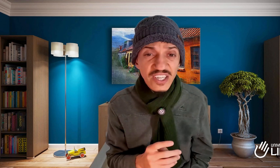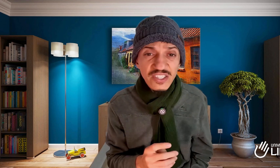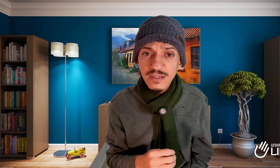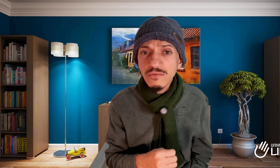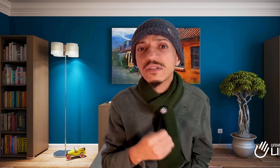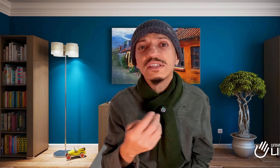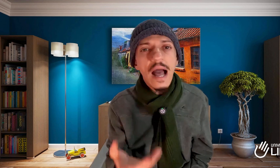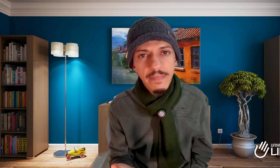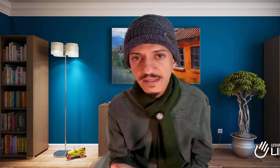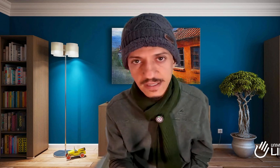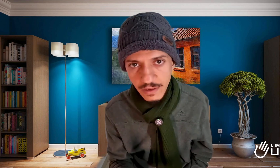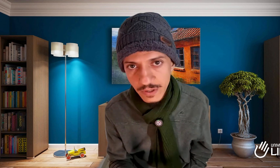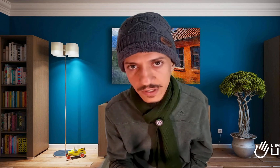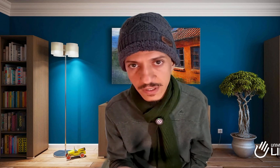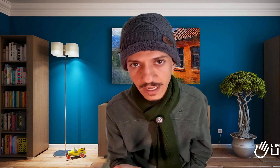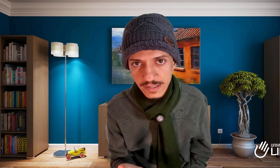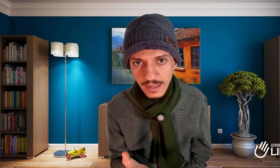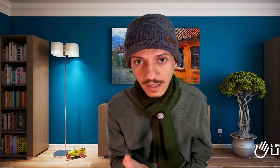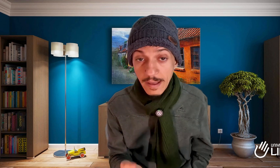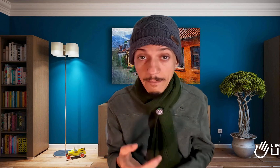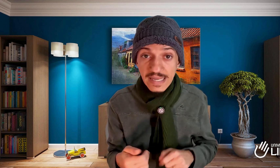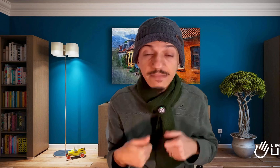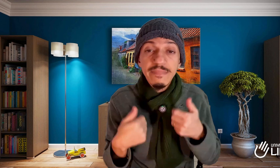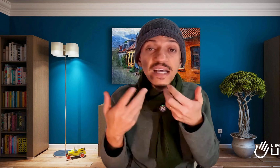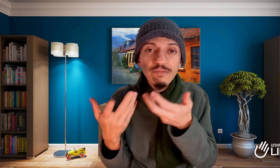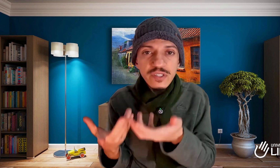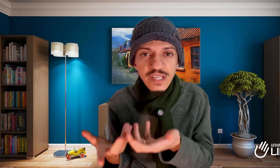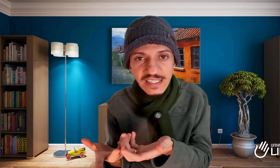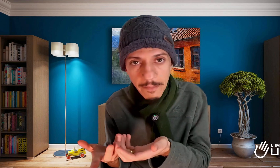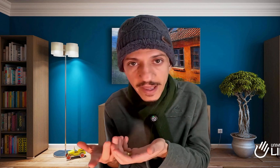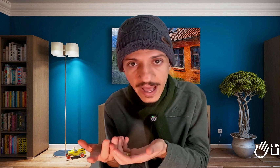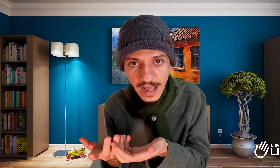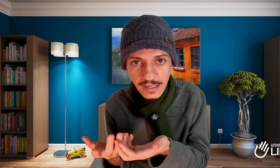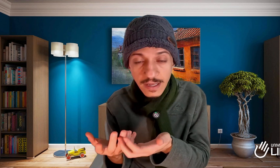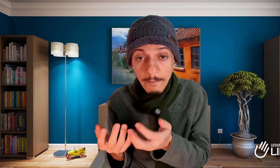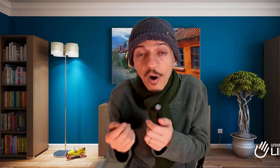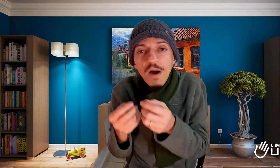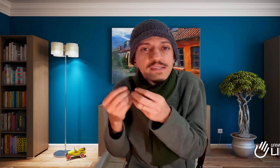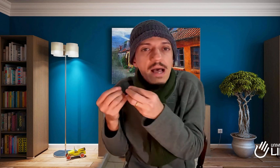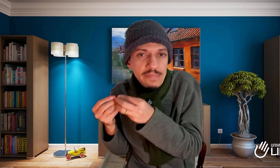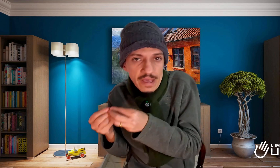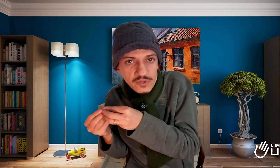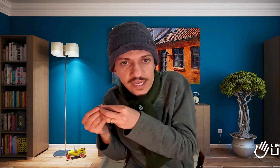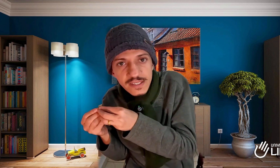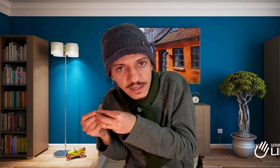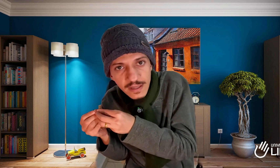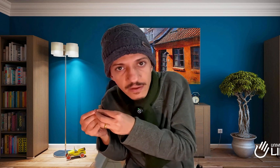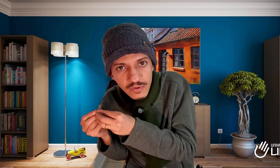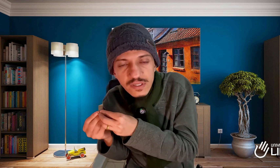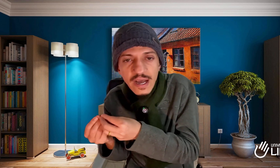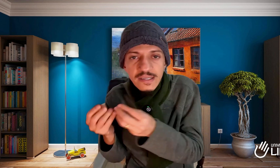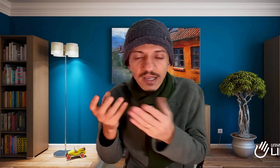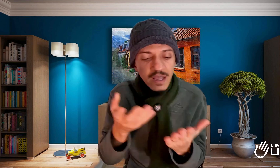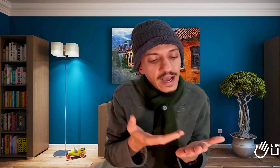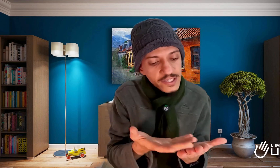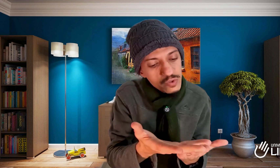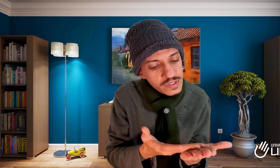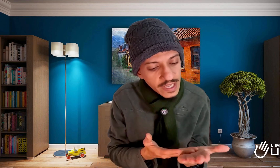não sabe essas línguas de sinais, mas mesmo sem saber elas, por sabermos a escrita da língua de sinais, a gente conseguia pegar